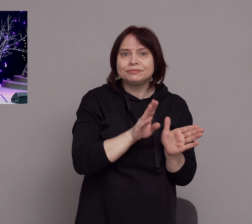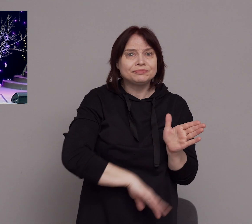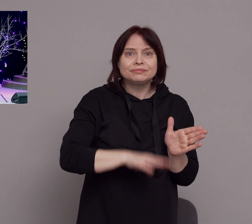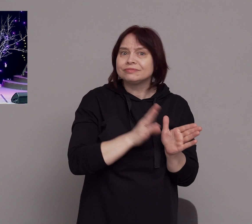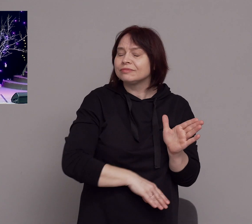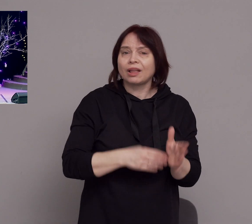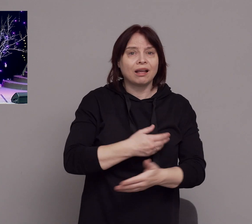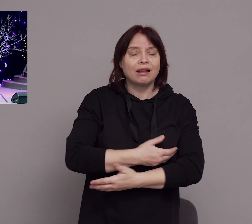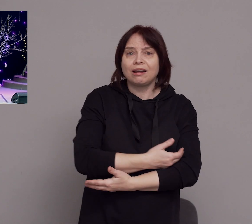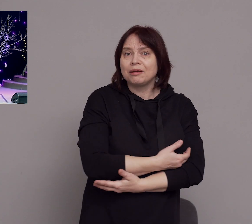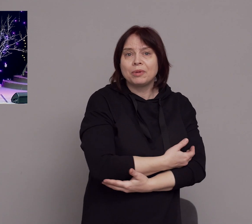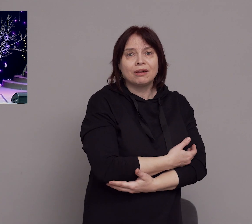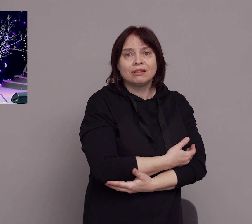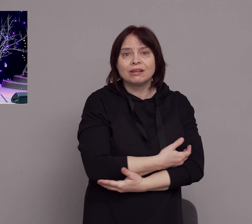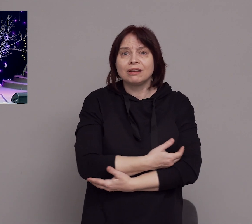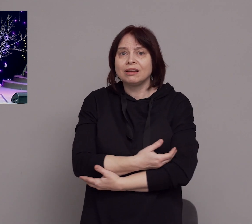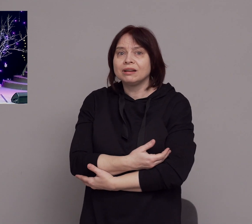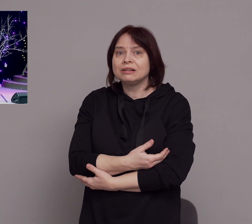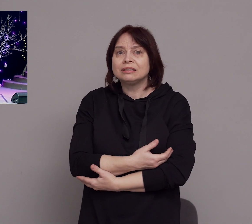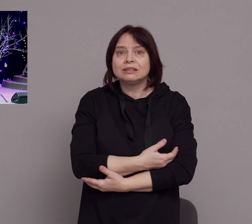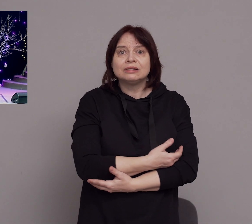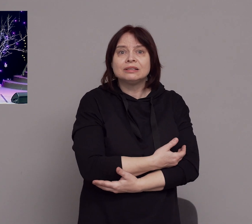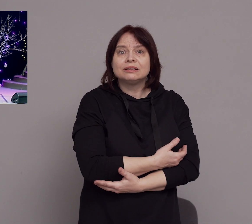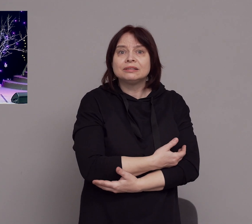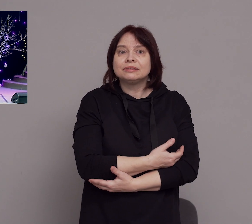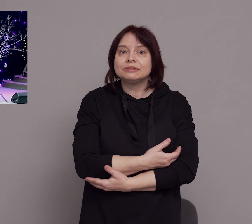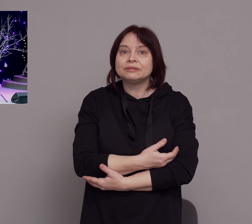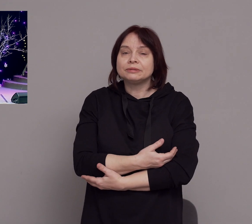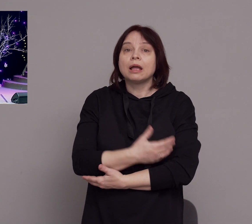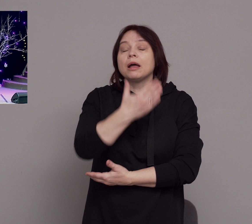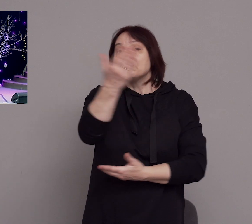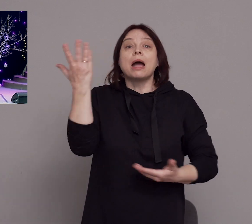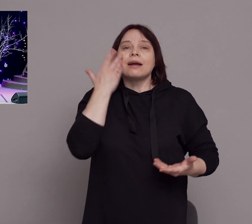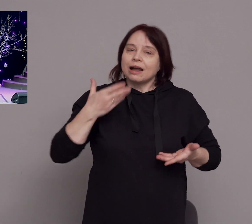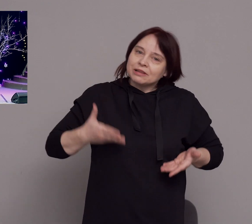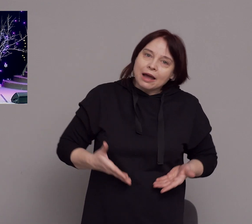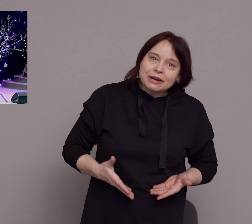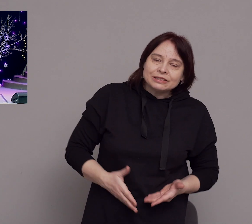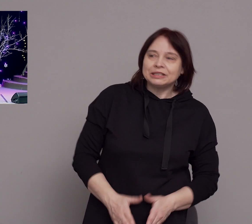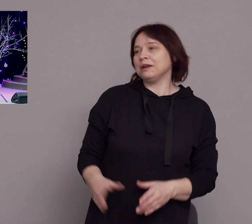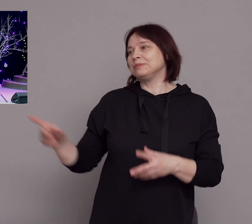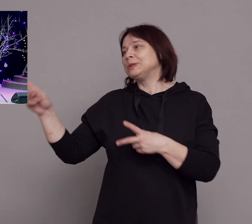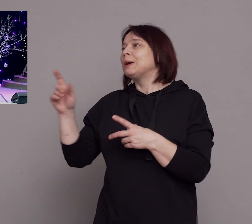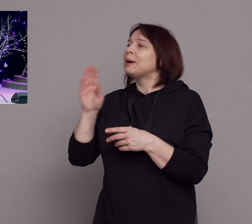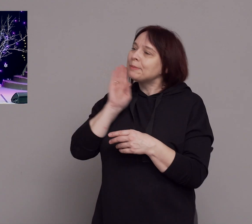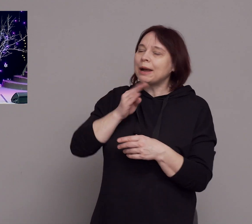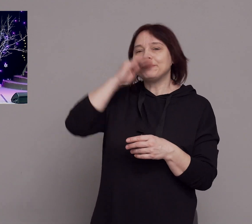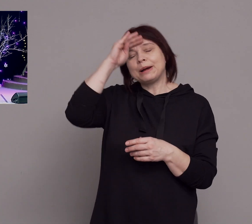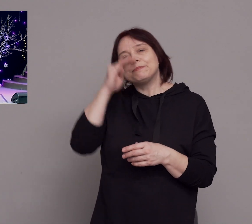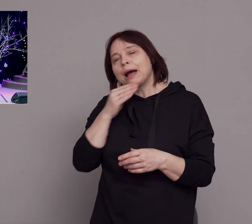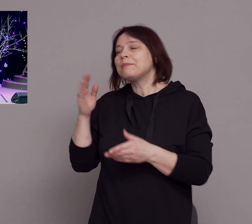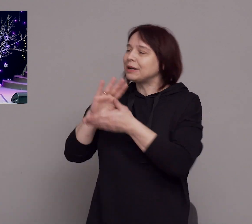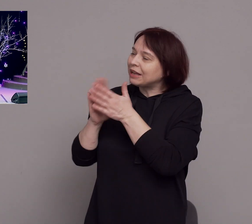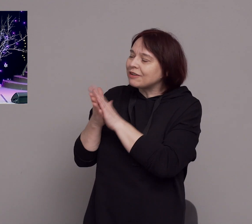Иисус воплотился, Он опустошил себя. Для нас наше рождение — это не значит опустошение. Мы просто появляемся в мир. Когда